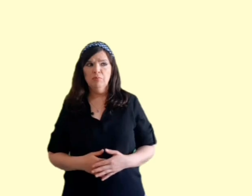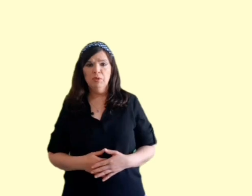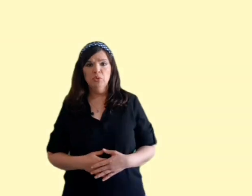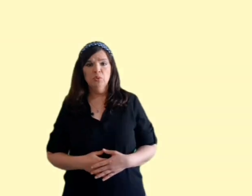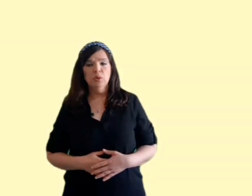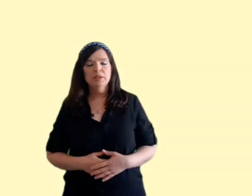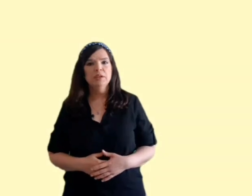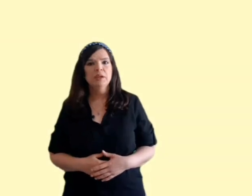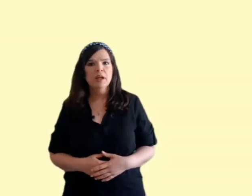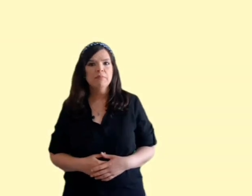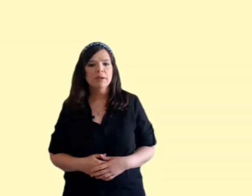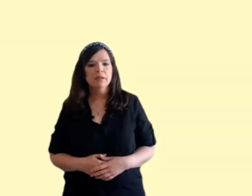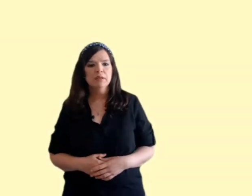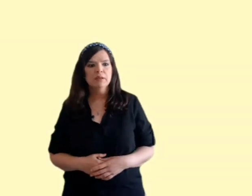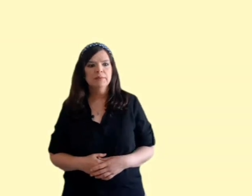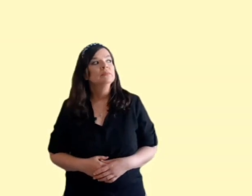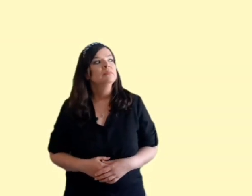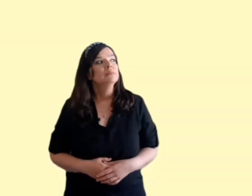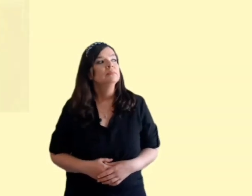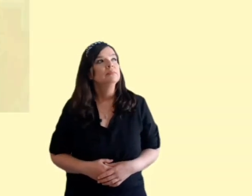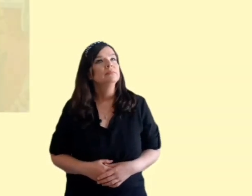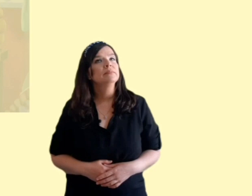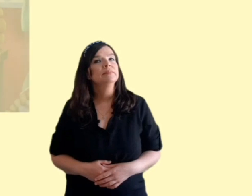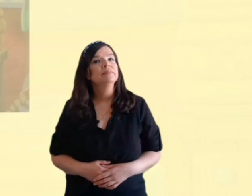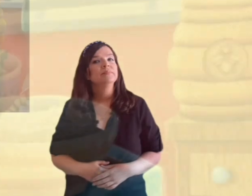y empezó a tener hambre.